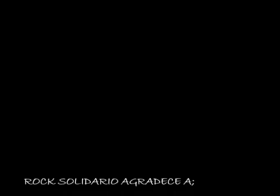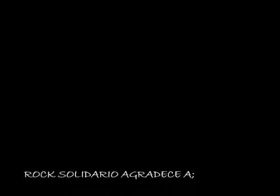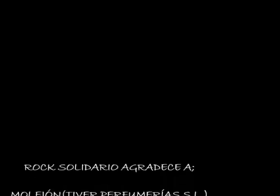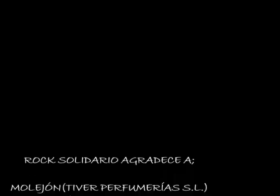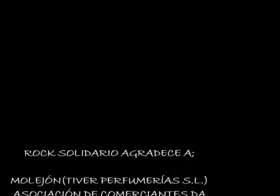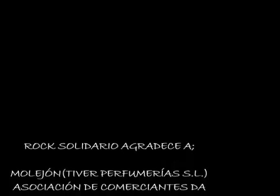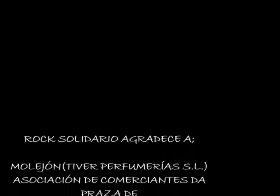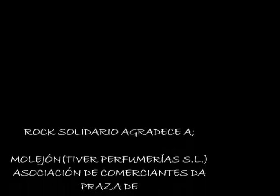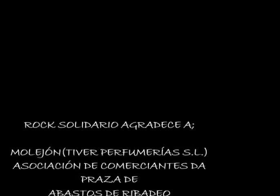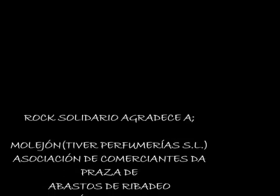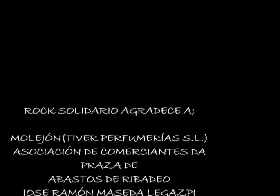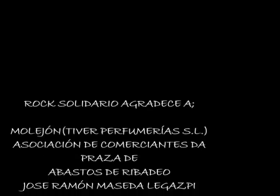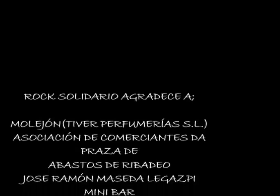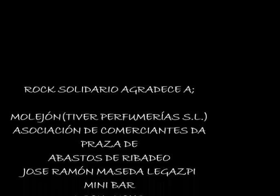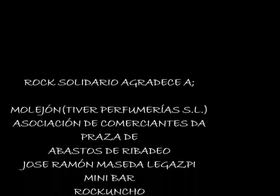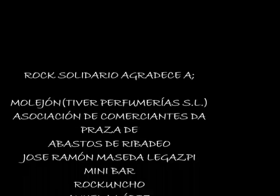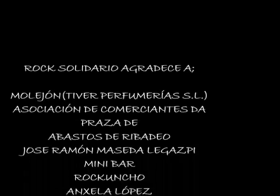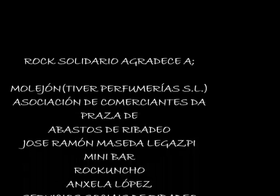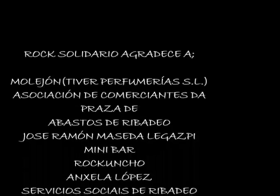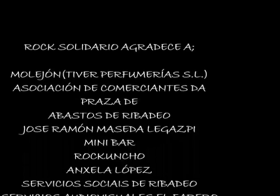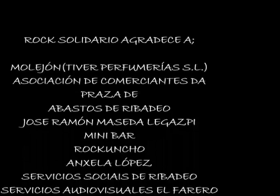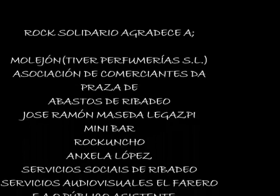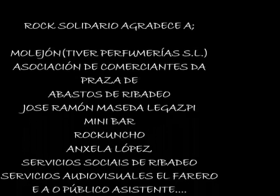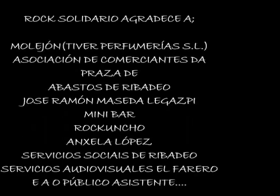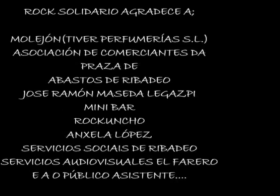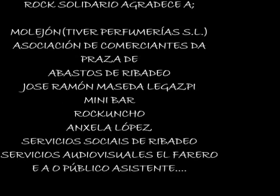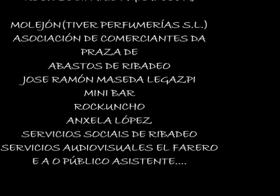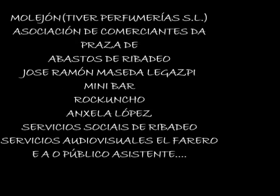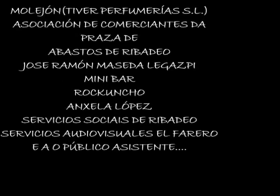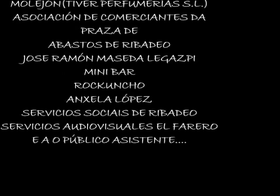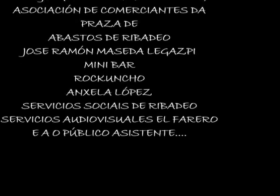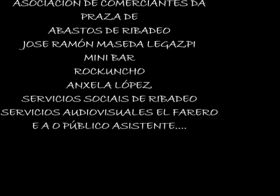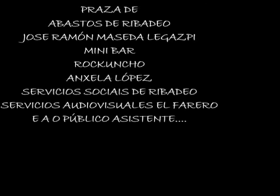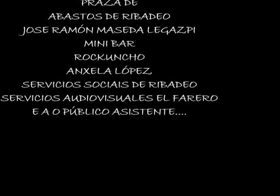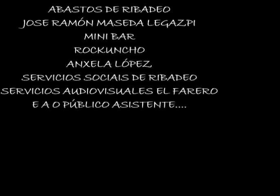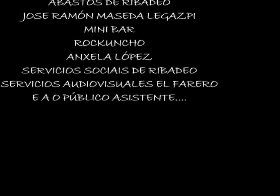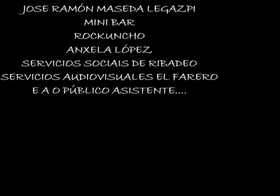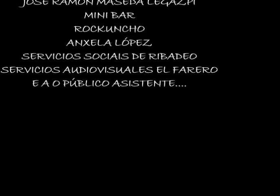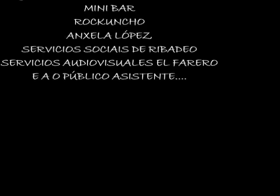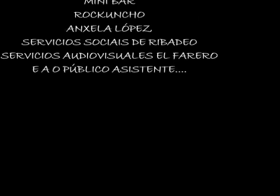Las hojas caen en el jardín